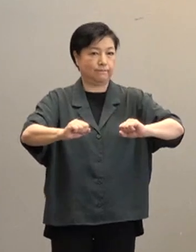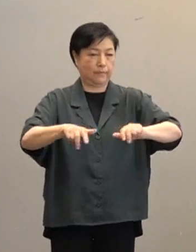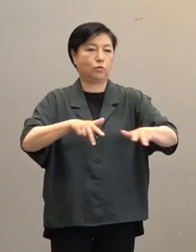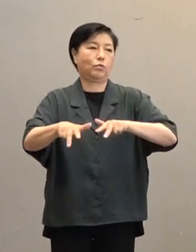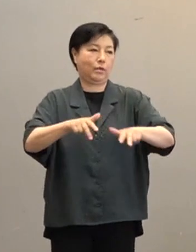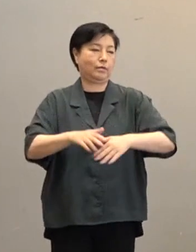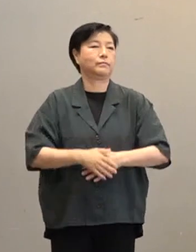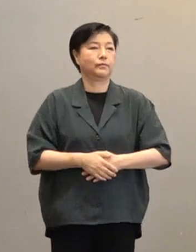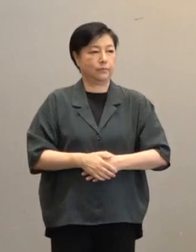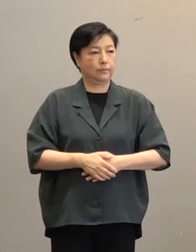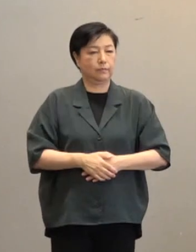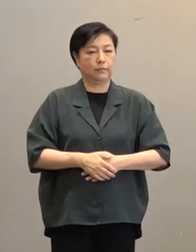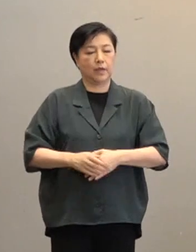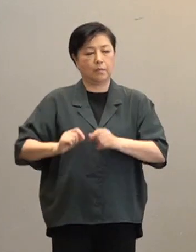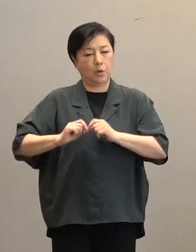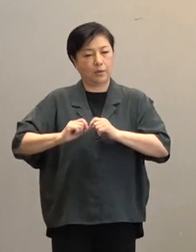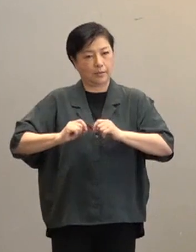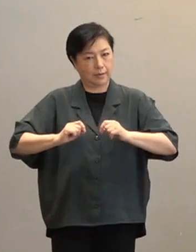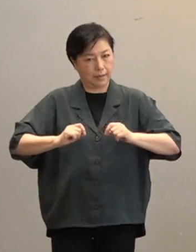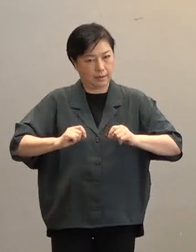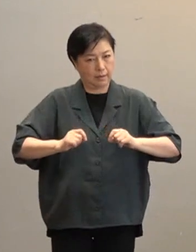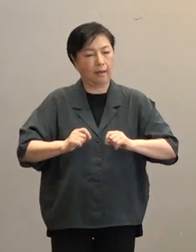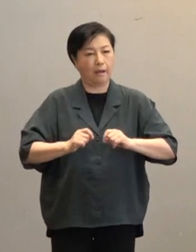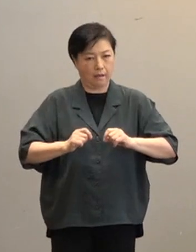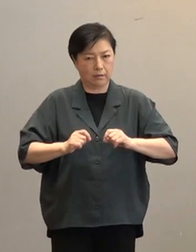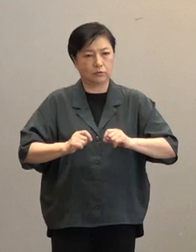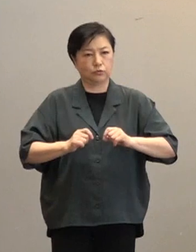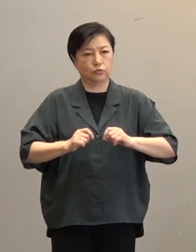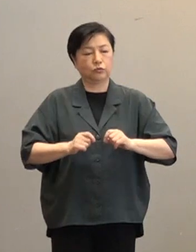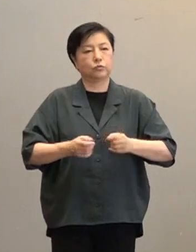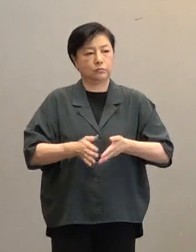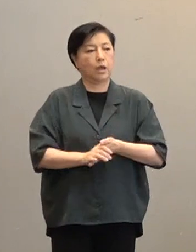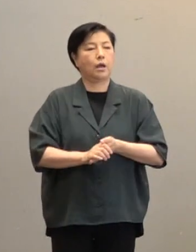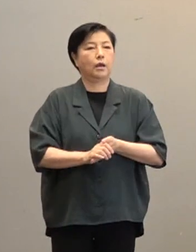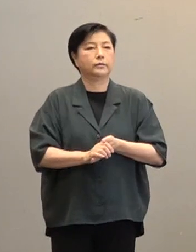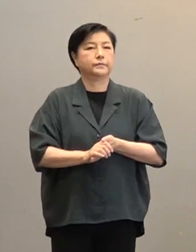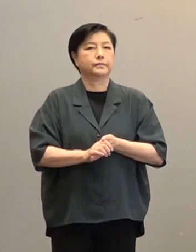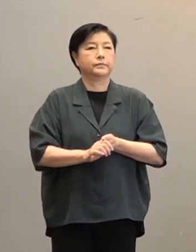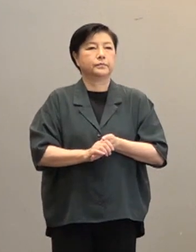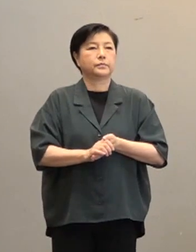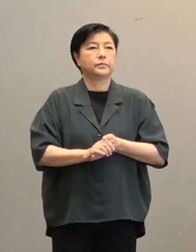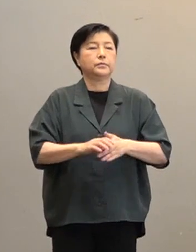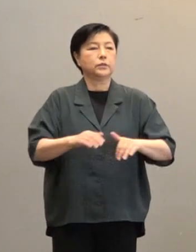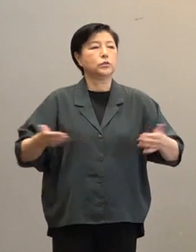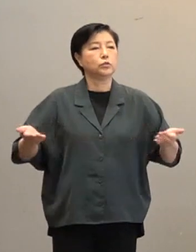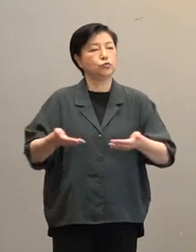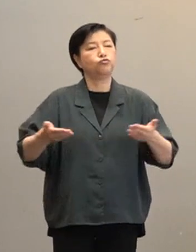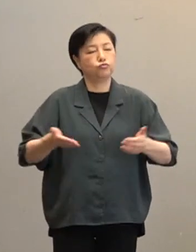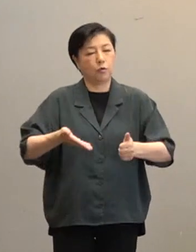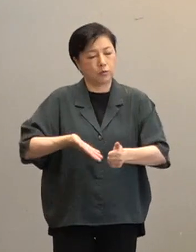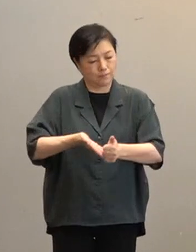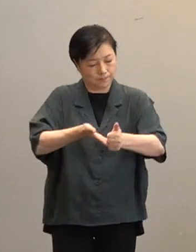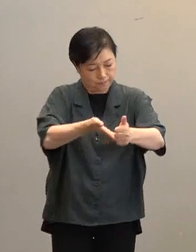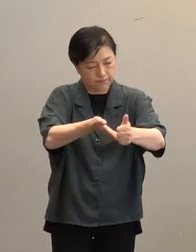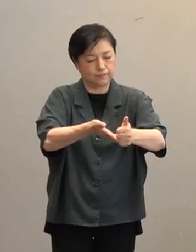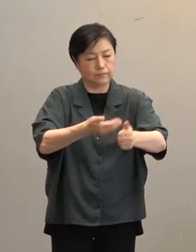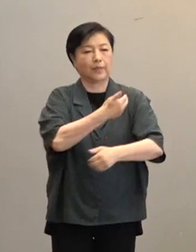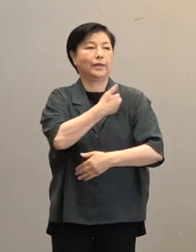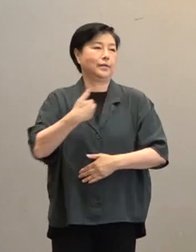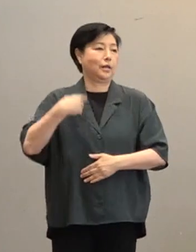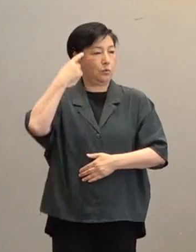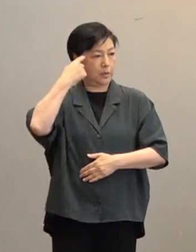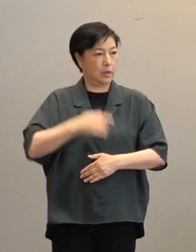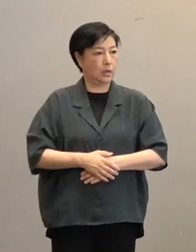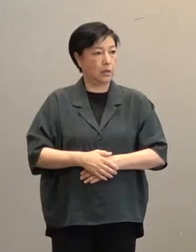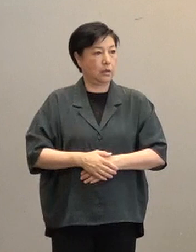ども、長く需要の底支えであり県民生活の底支えができたのではないかなというふうに思っています。